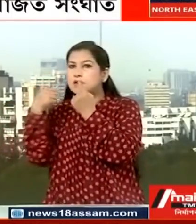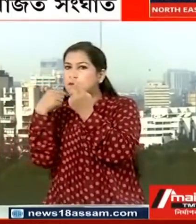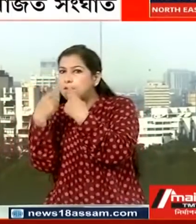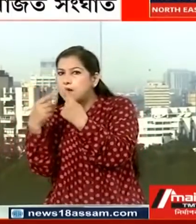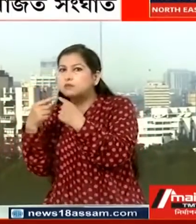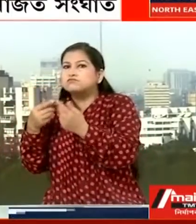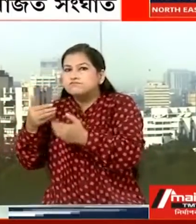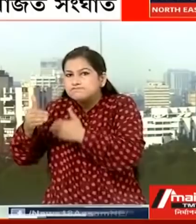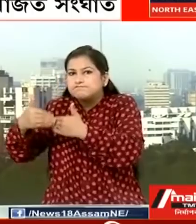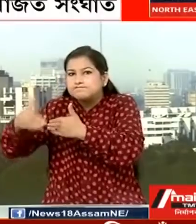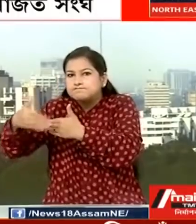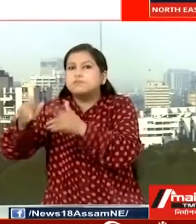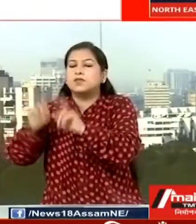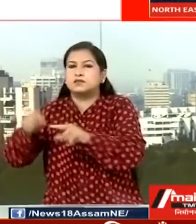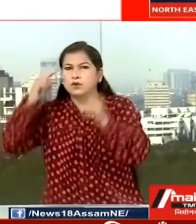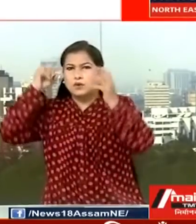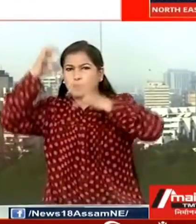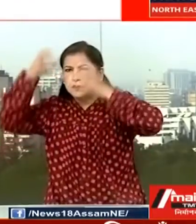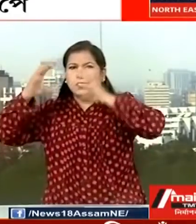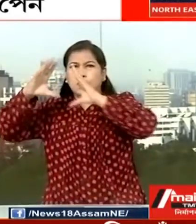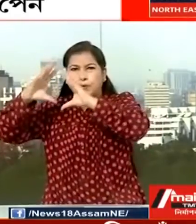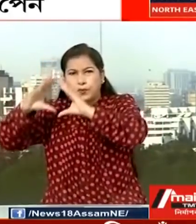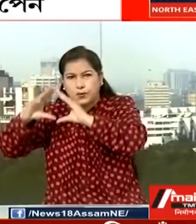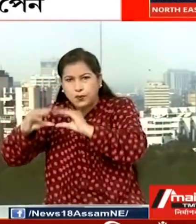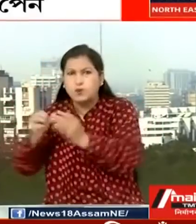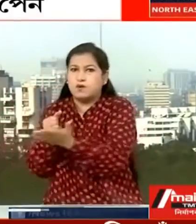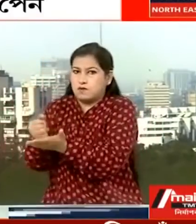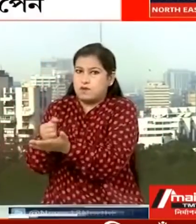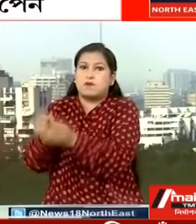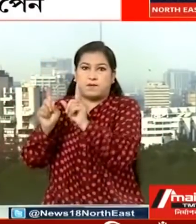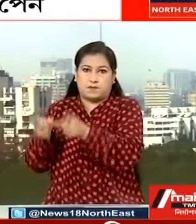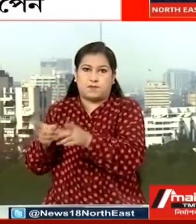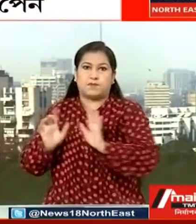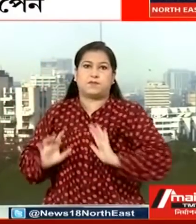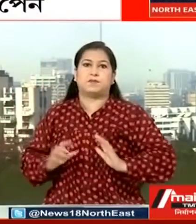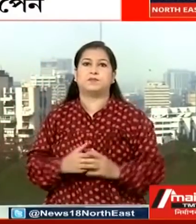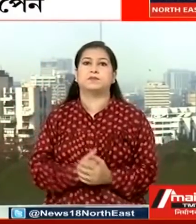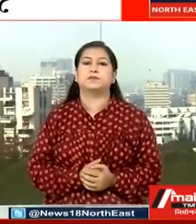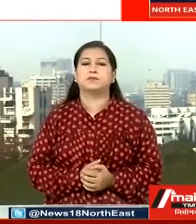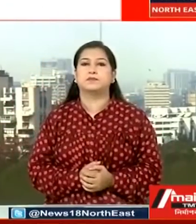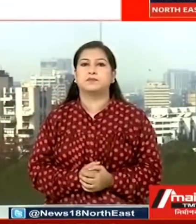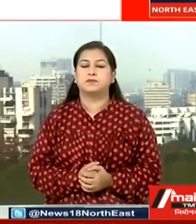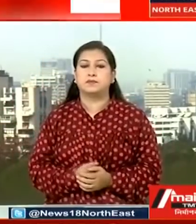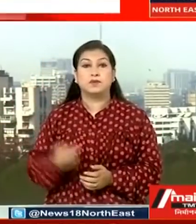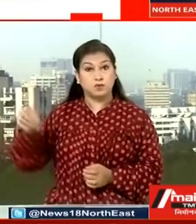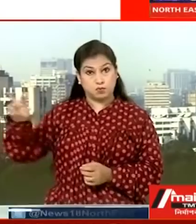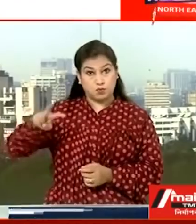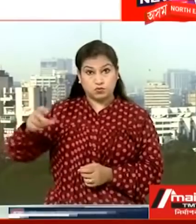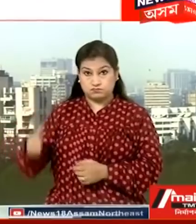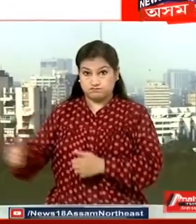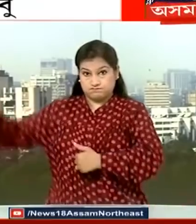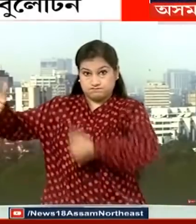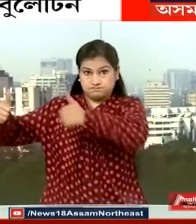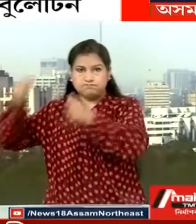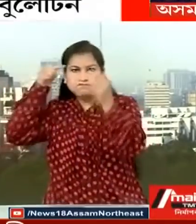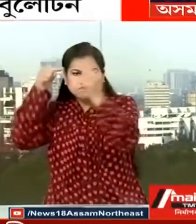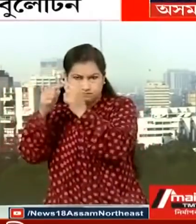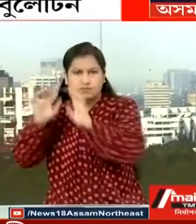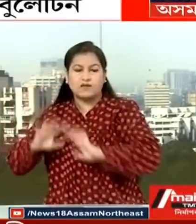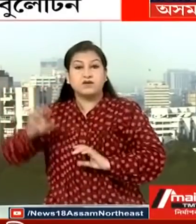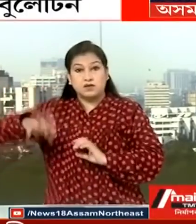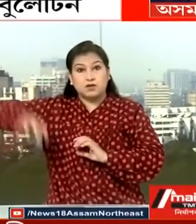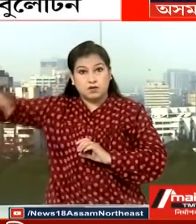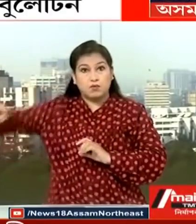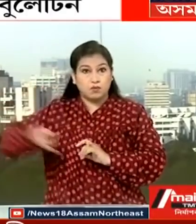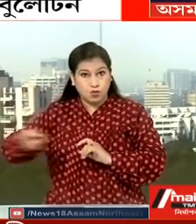संवाद जारी रखना चाहिए और तनाव कम करने का त्वरित प्रयास करना चाहिए। दोनों मंत्री ने सहमति जताई कि दोनों